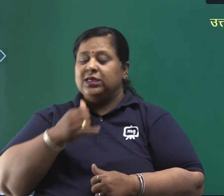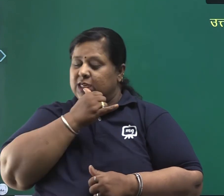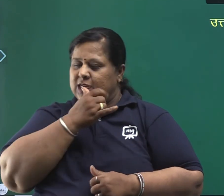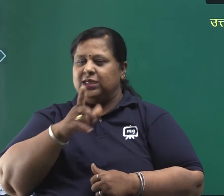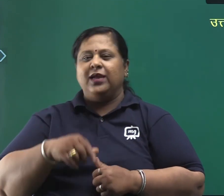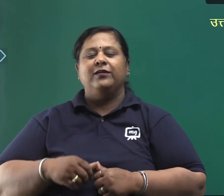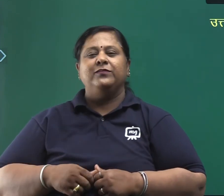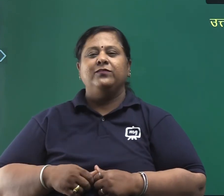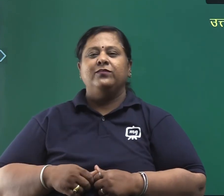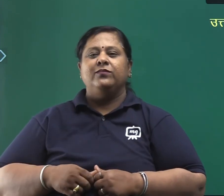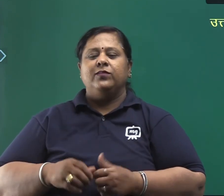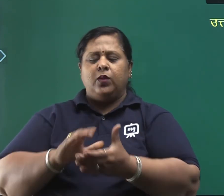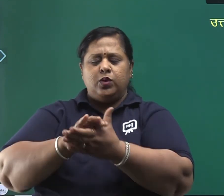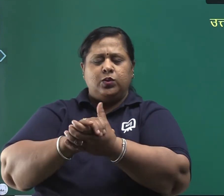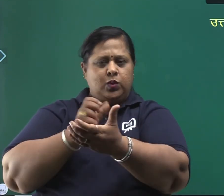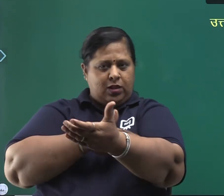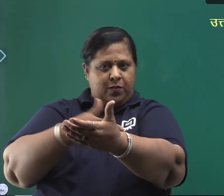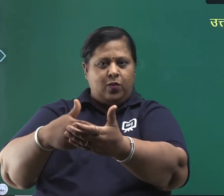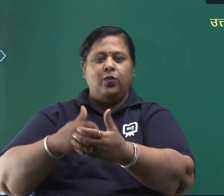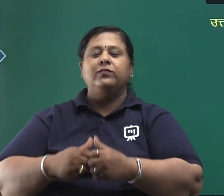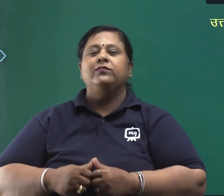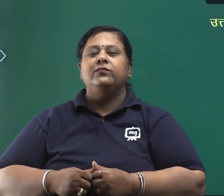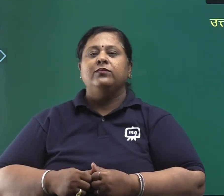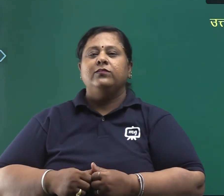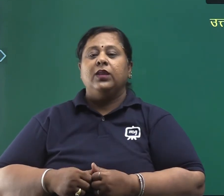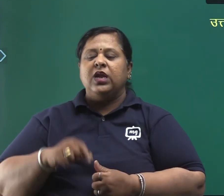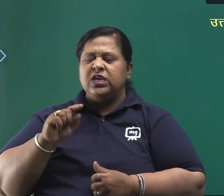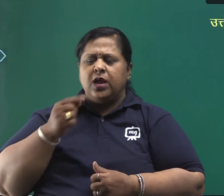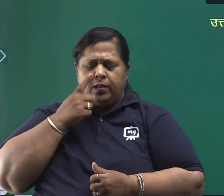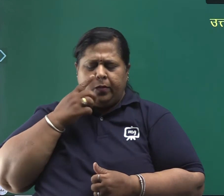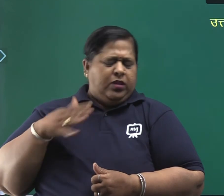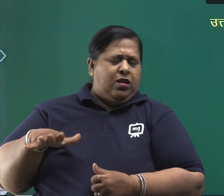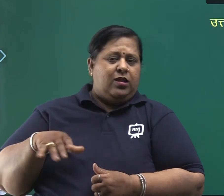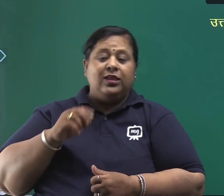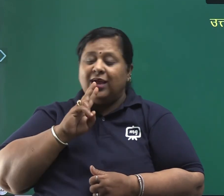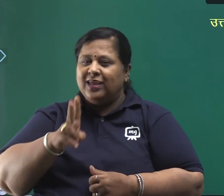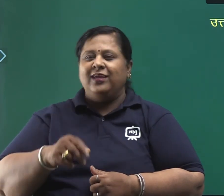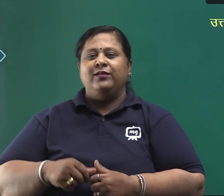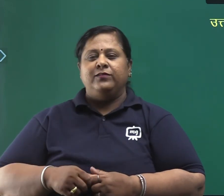ने सुदामा को यह ताना दिया कि